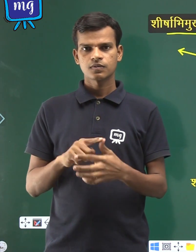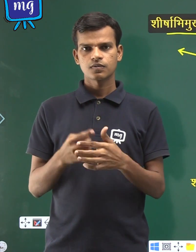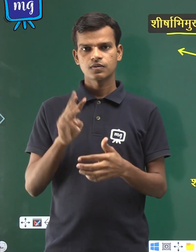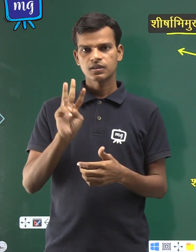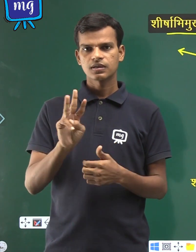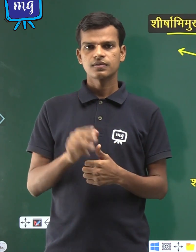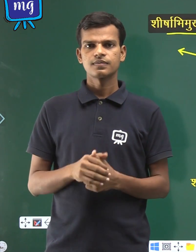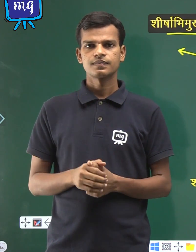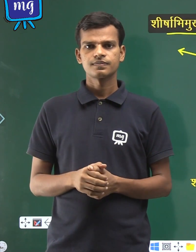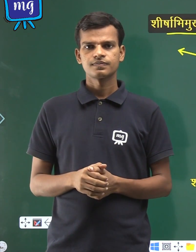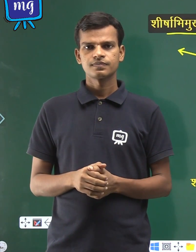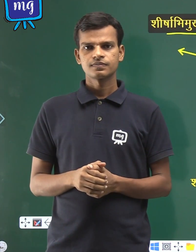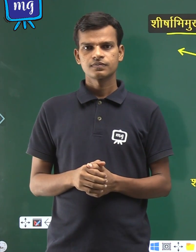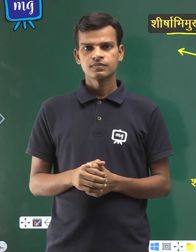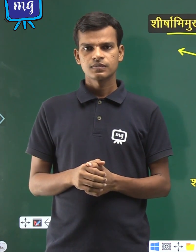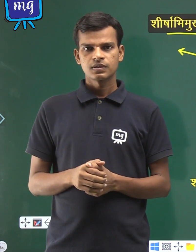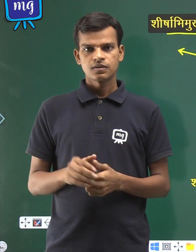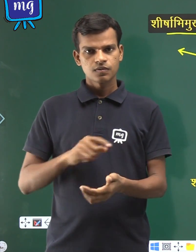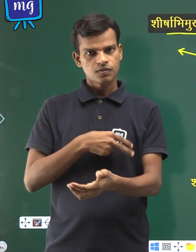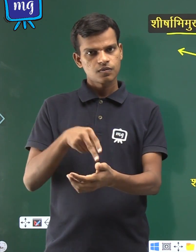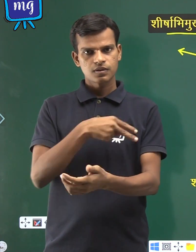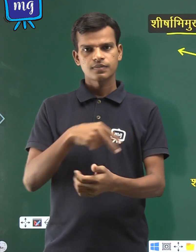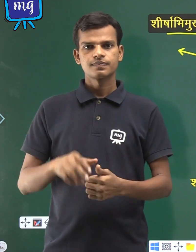3 के शीर्षाभिमुख है।